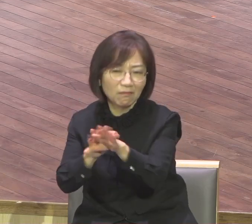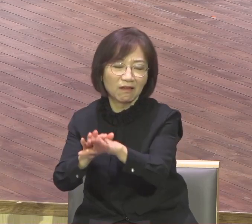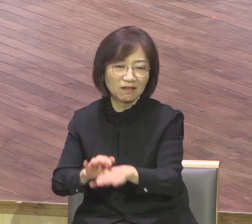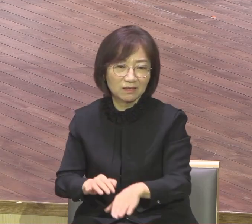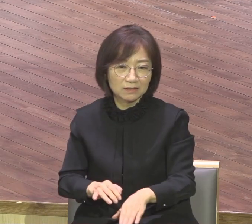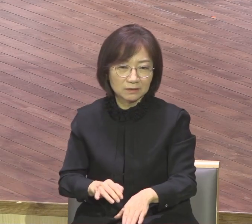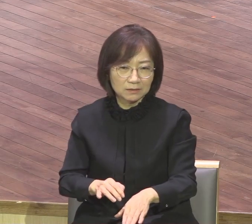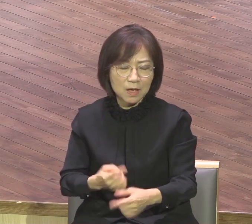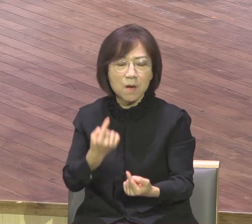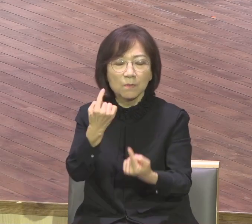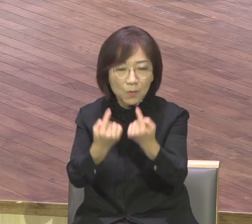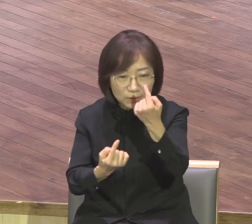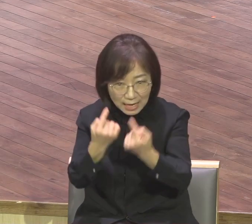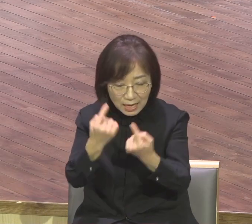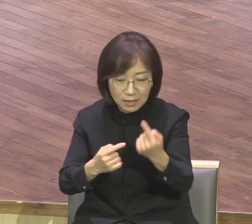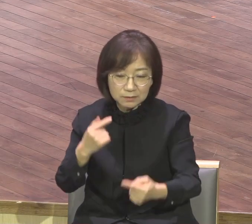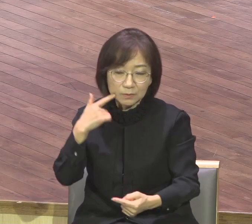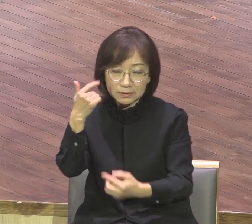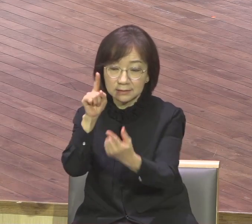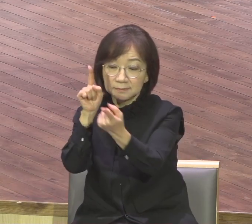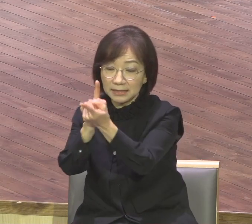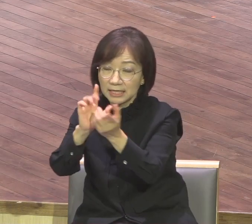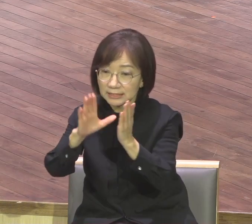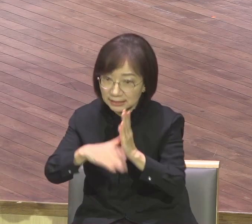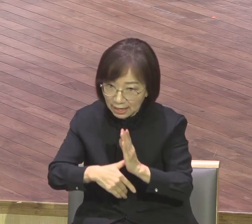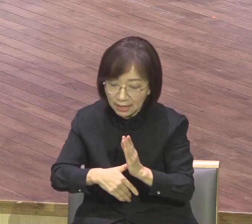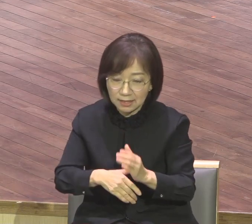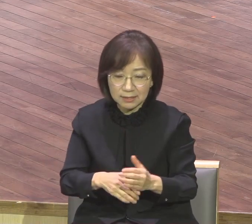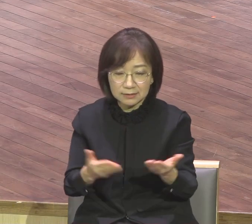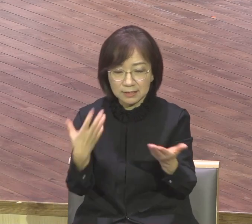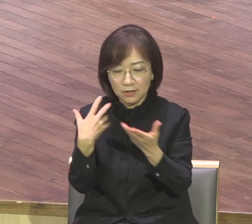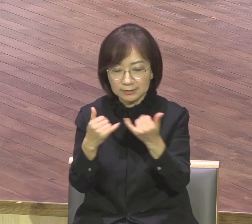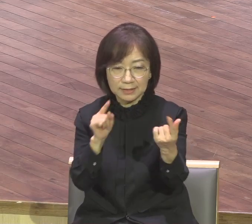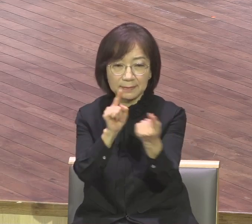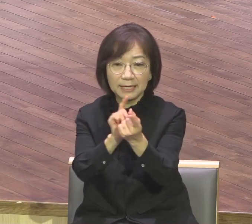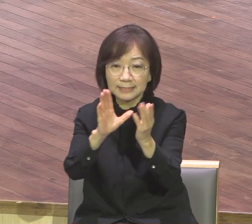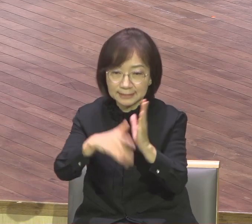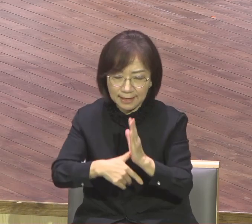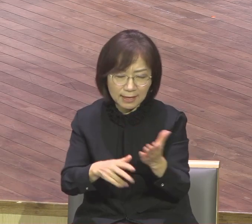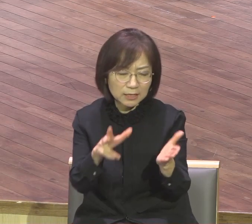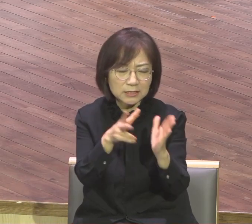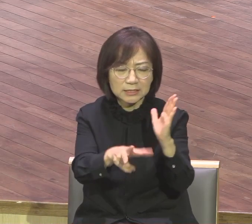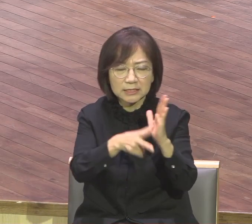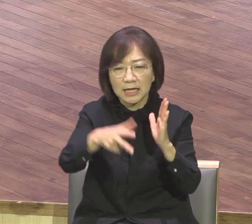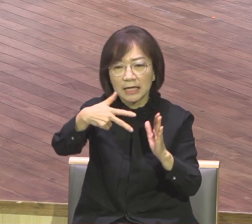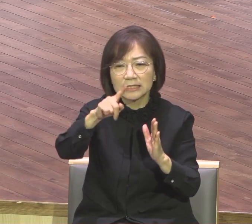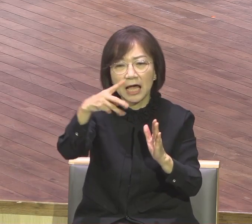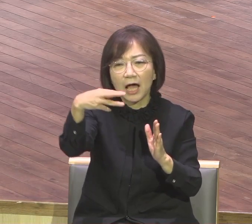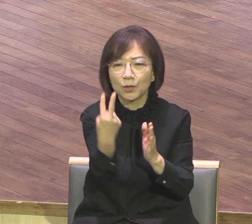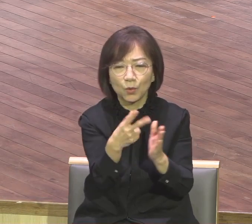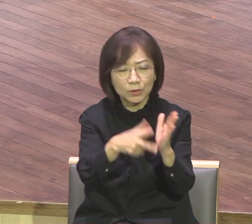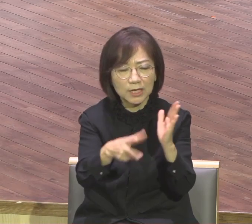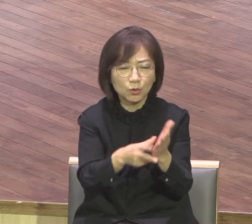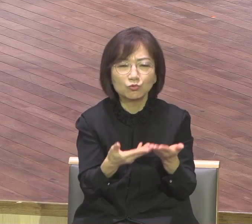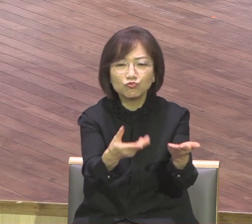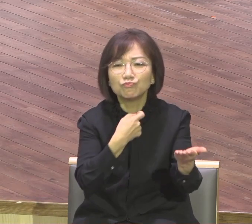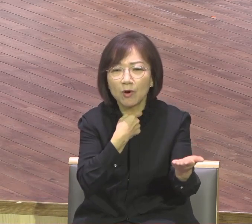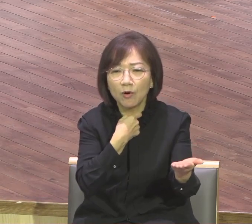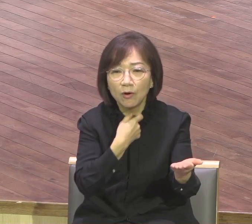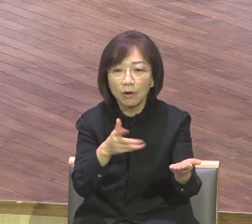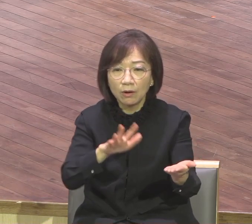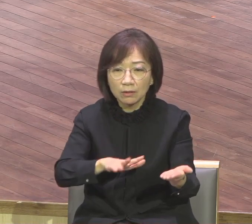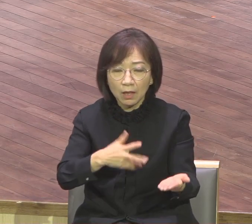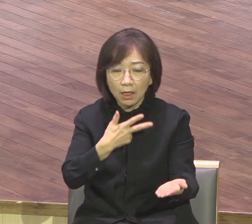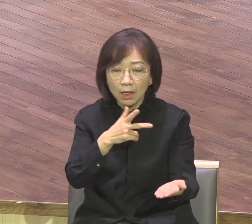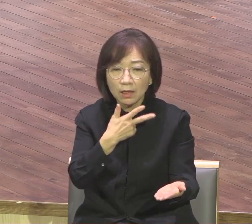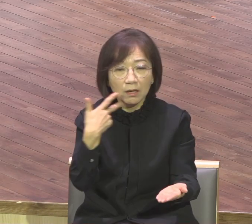거는 목회자들에게 또 사역자들에게 지속적으로 말씀 동할 수 있도록 자료를 주고 해야 되는 거예요. Lo más importante es dar la continuidad a través de los